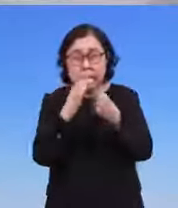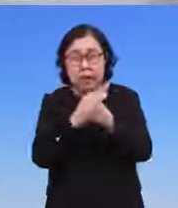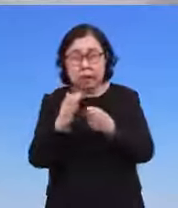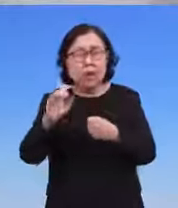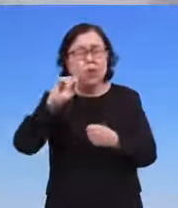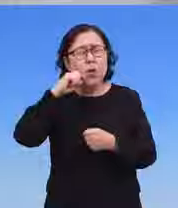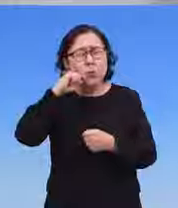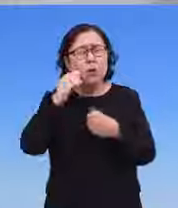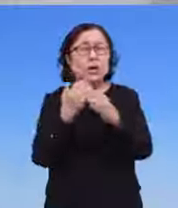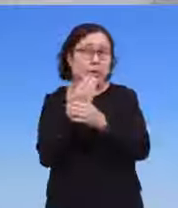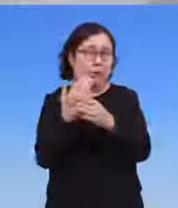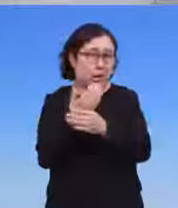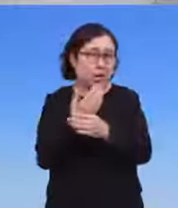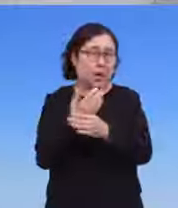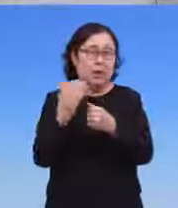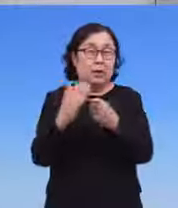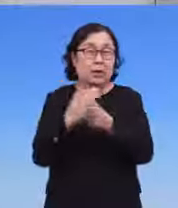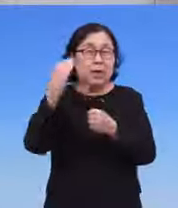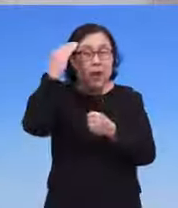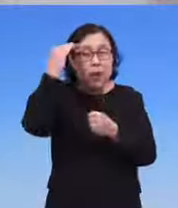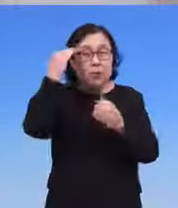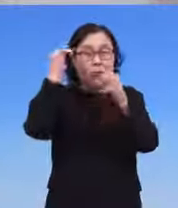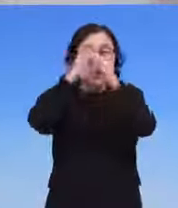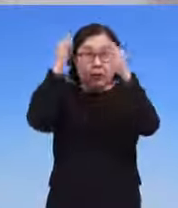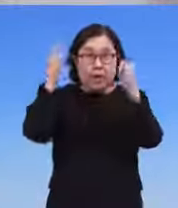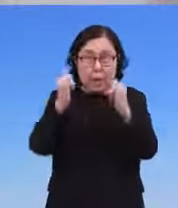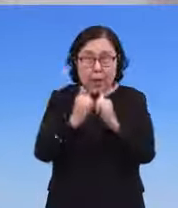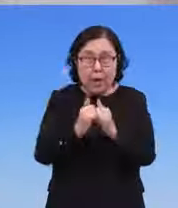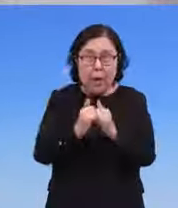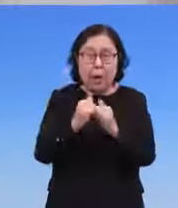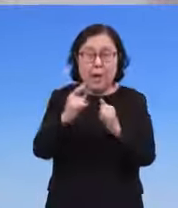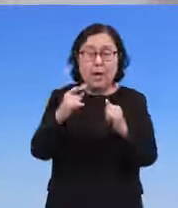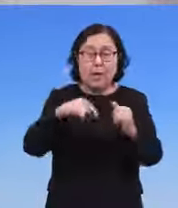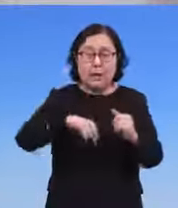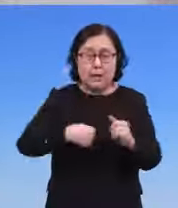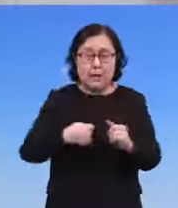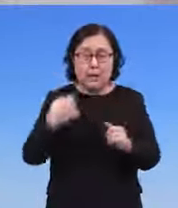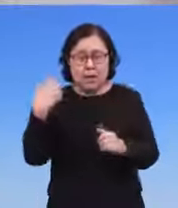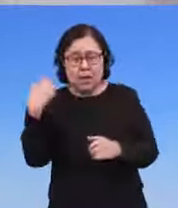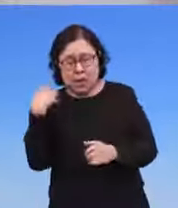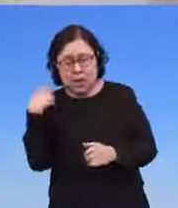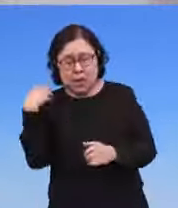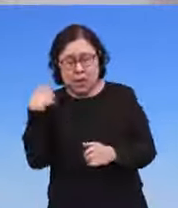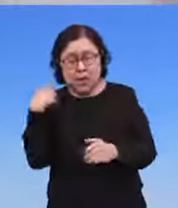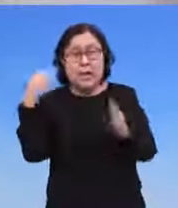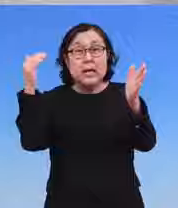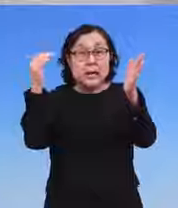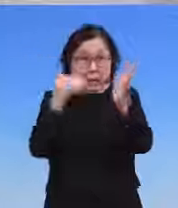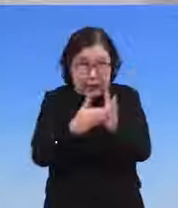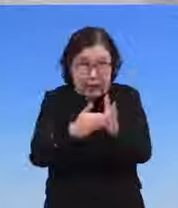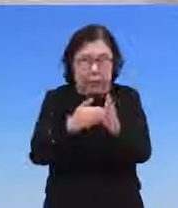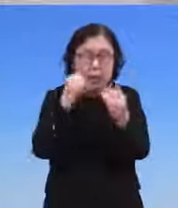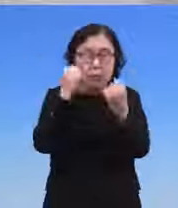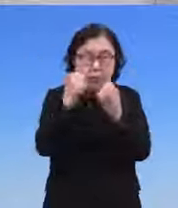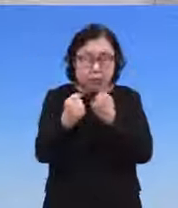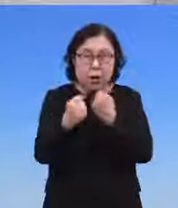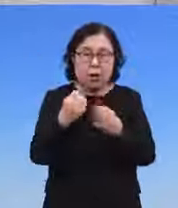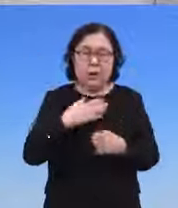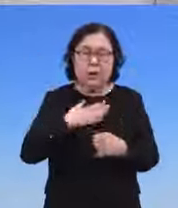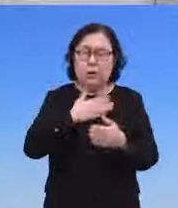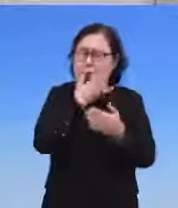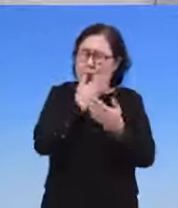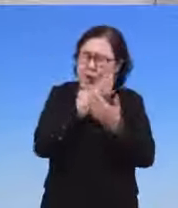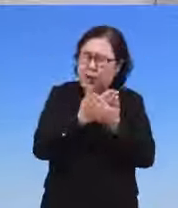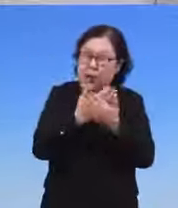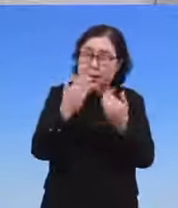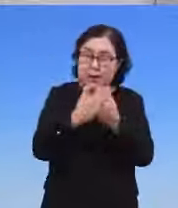고생을 엄청 했거든요. 오늘 한국교회, 한국사회 역할 끝났는데 존재가 귀에서 남아있겠다고 하는